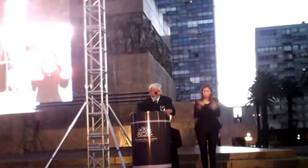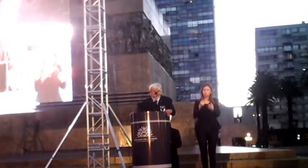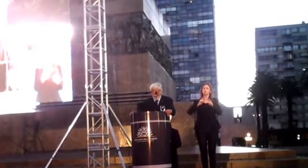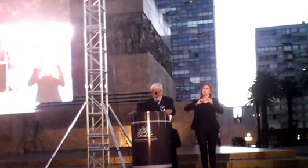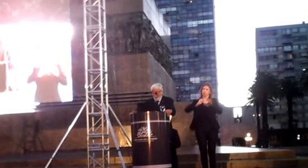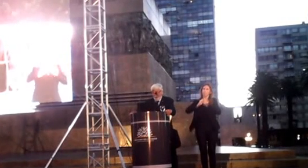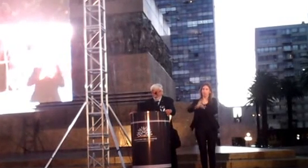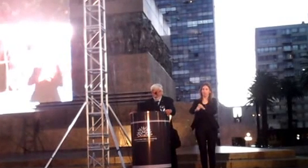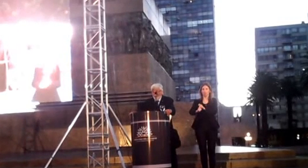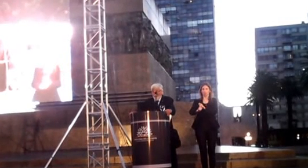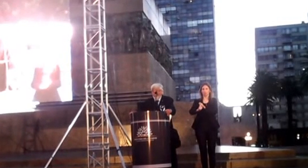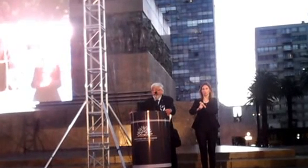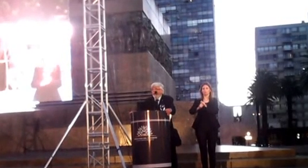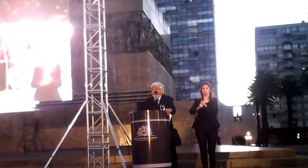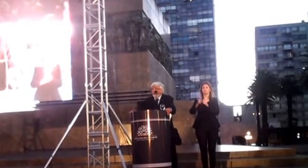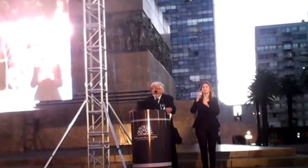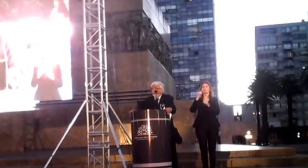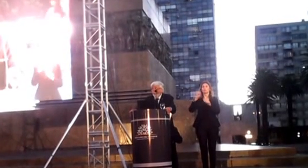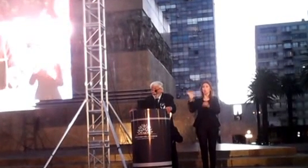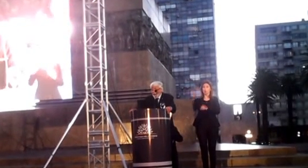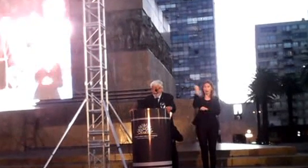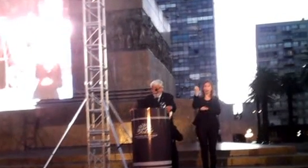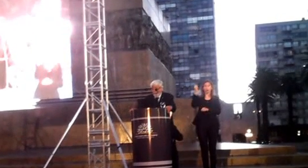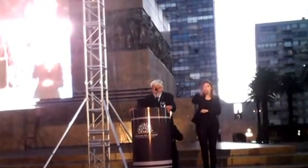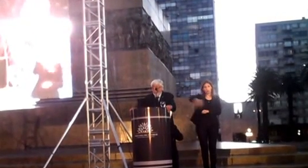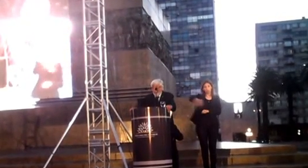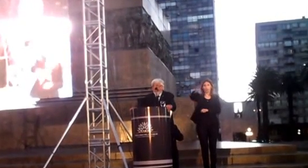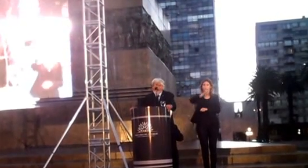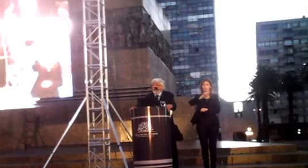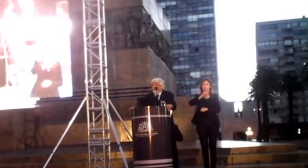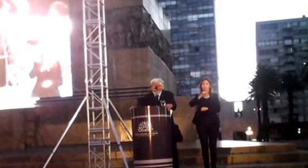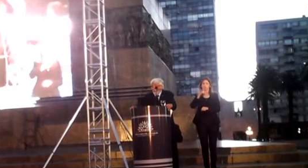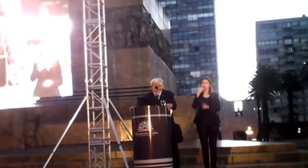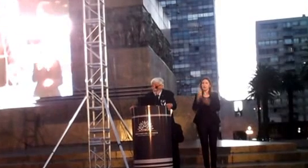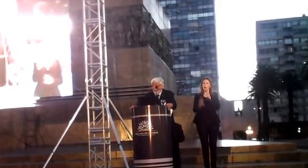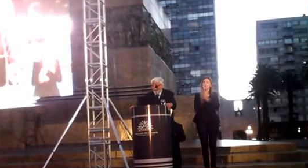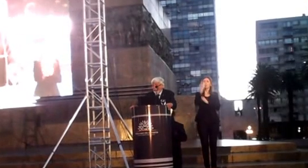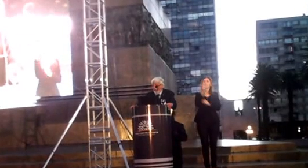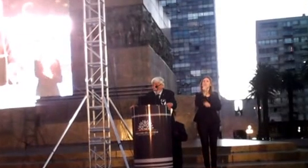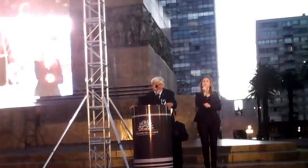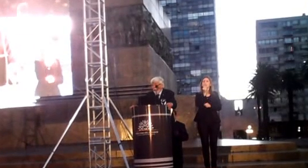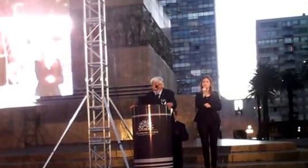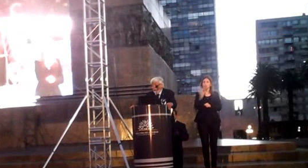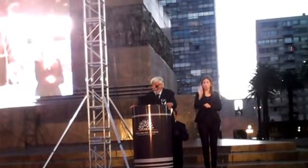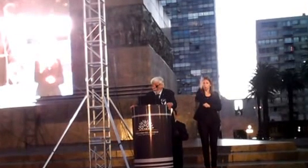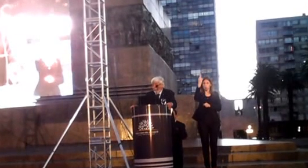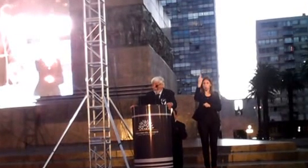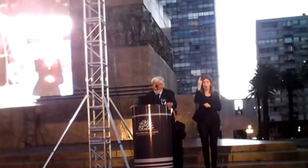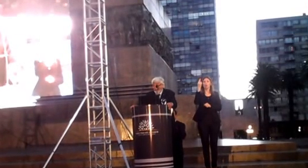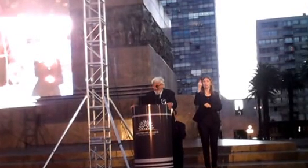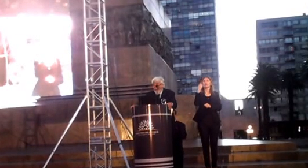cambiando. Lo han logrado ustedes, la nueva policía del Uruguay,